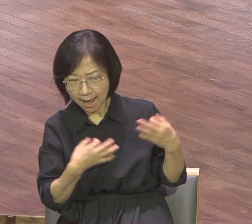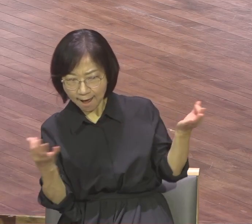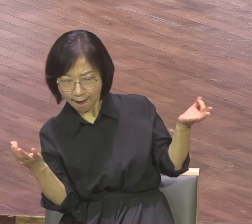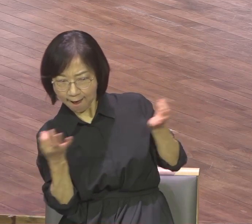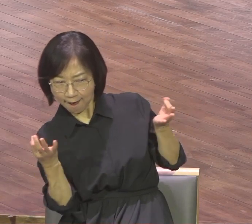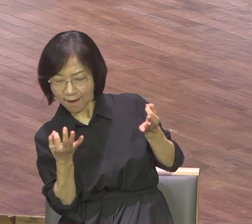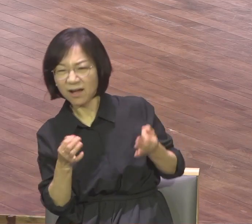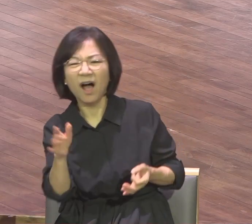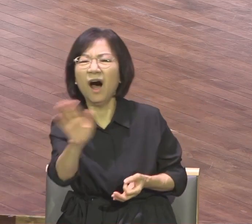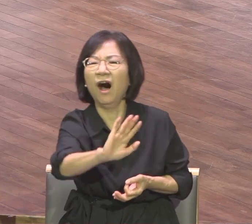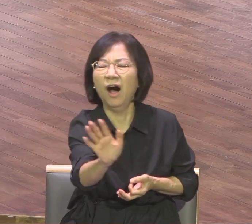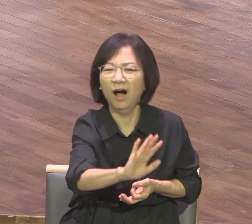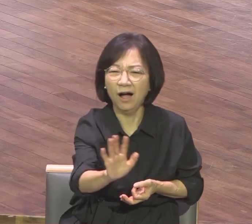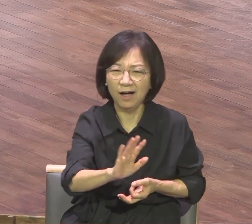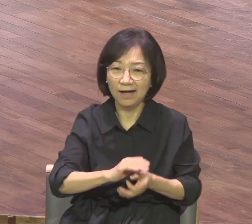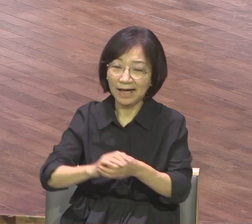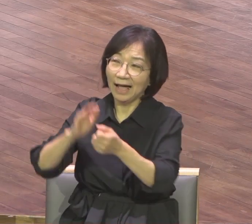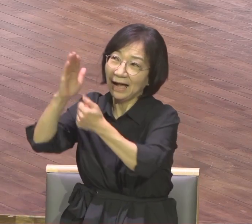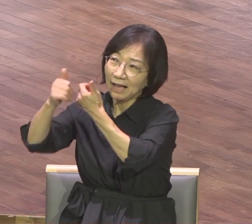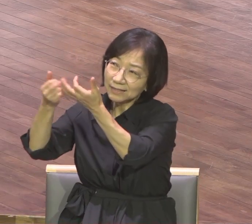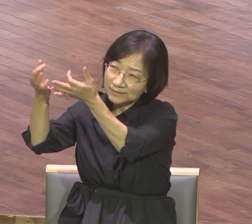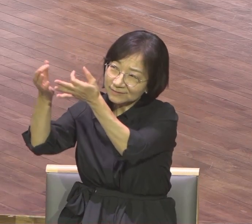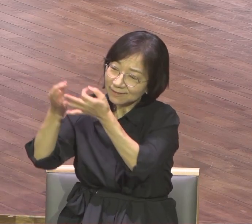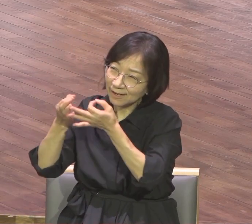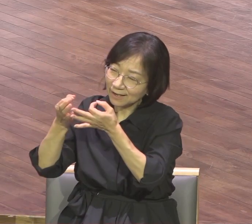문제예요. 1차적으로 하나님 나를 어떻게 볼 것이냐.